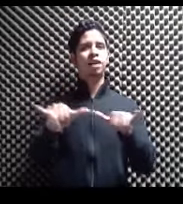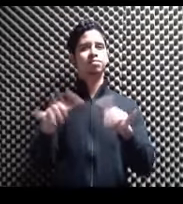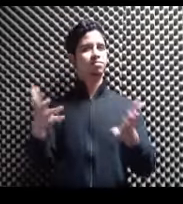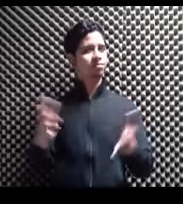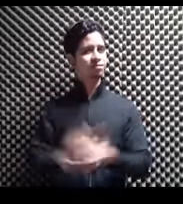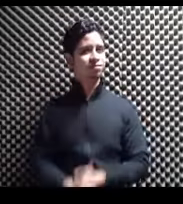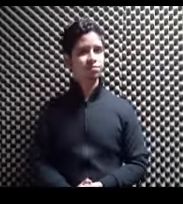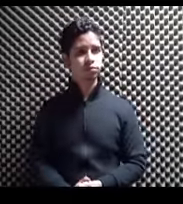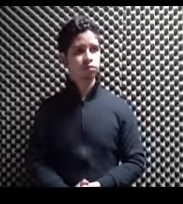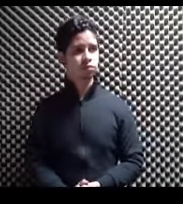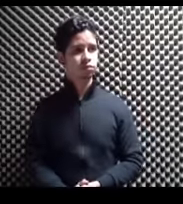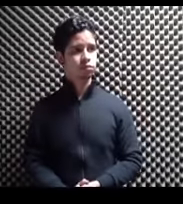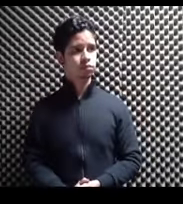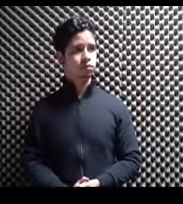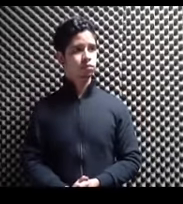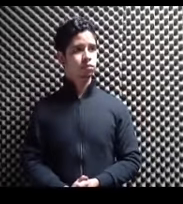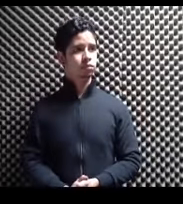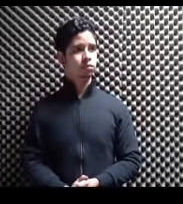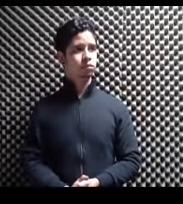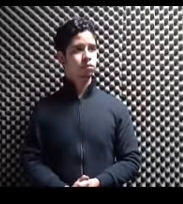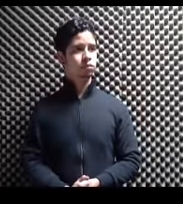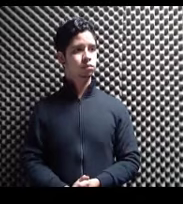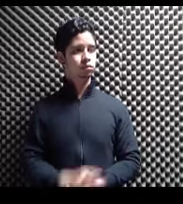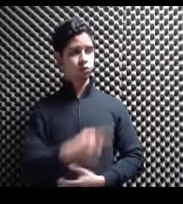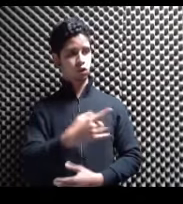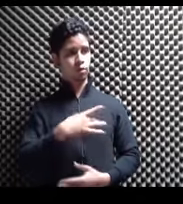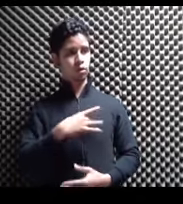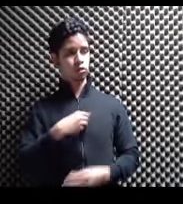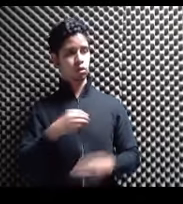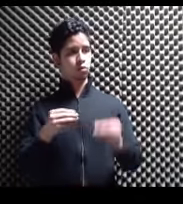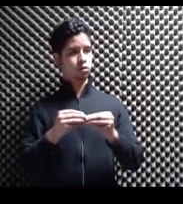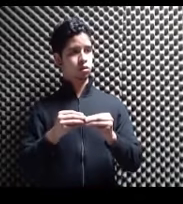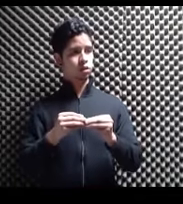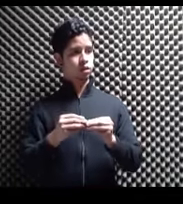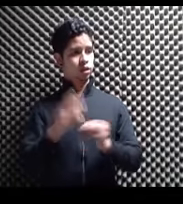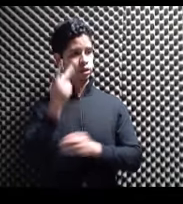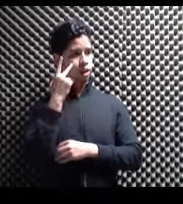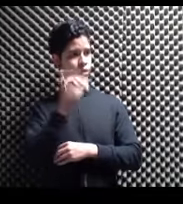a levantar una boquita por el camino. Claro. Una imagínate tú. Sí, sí, sí, sí, sí. Y se la ponen a